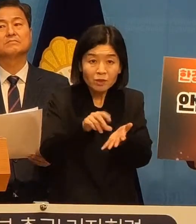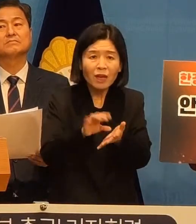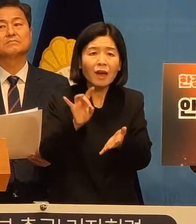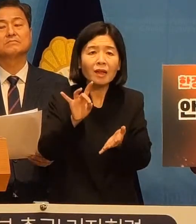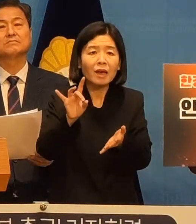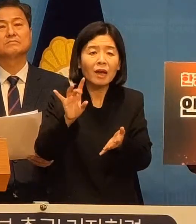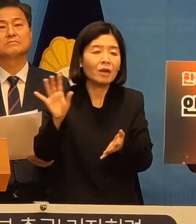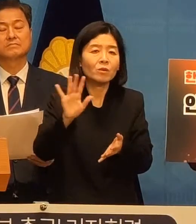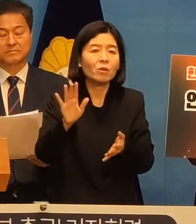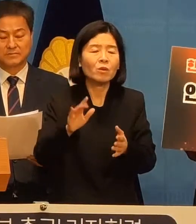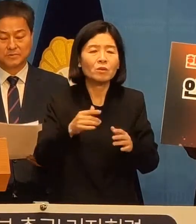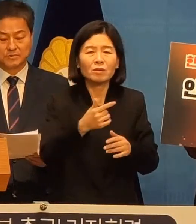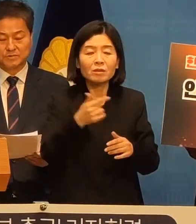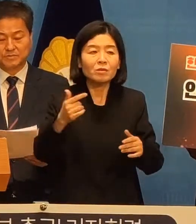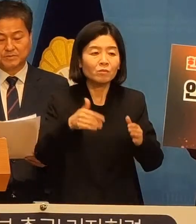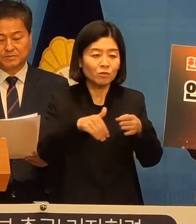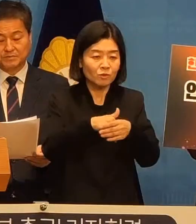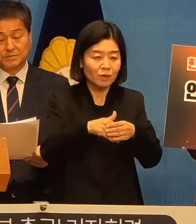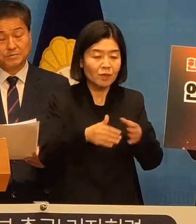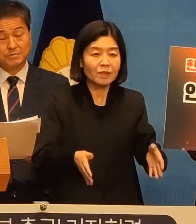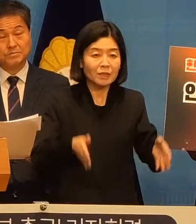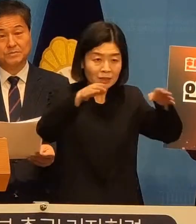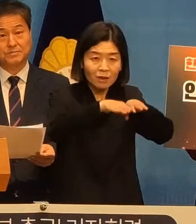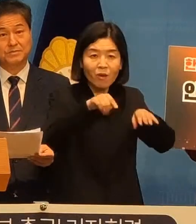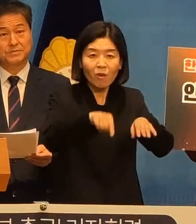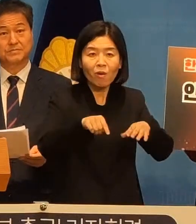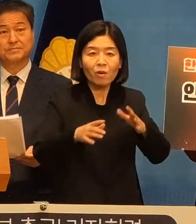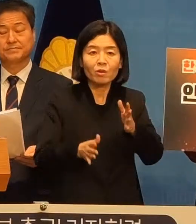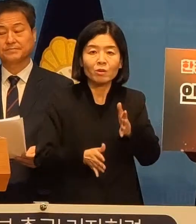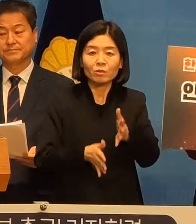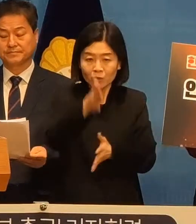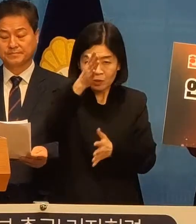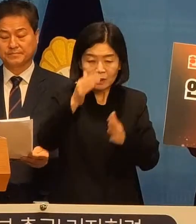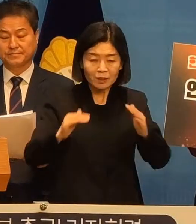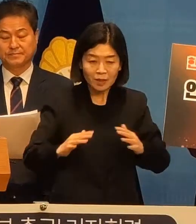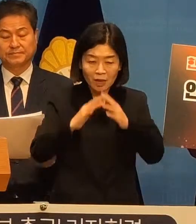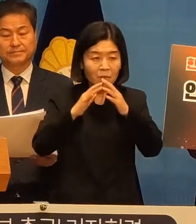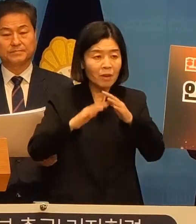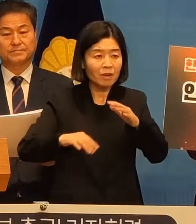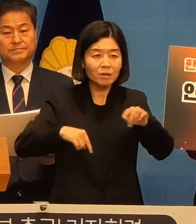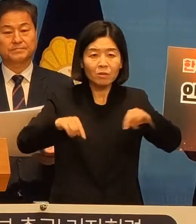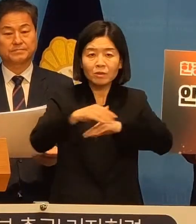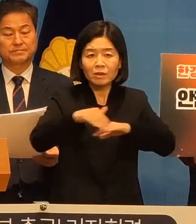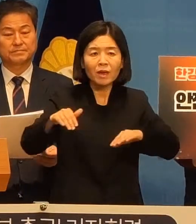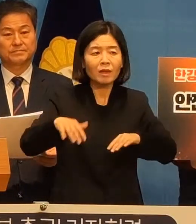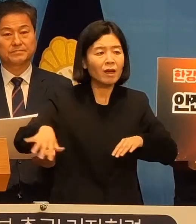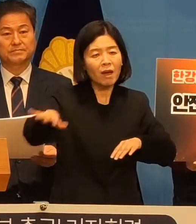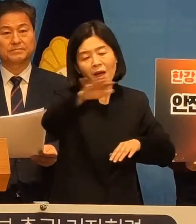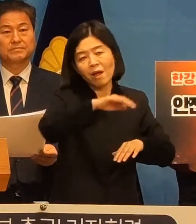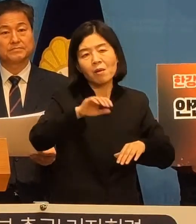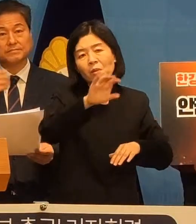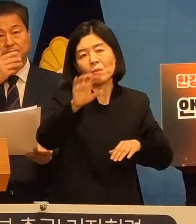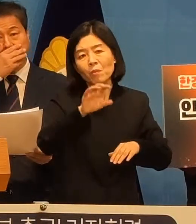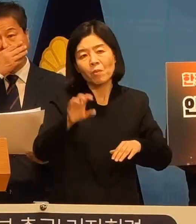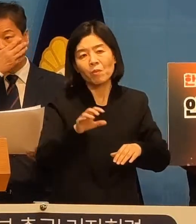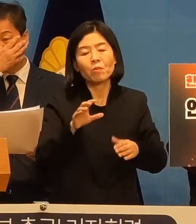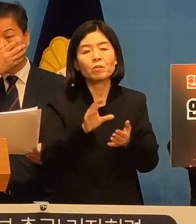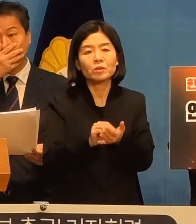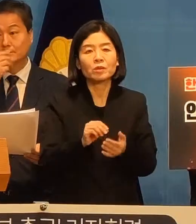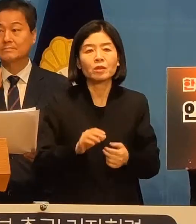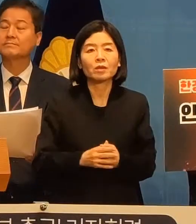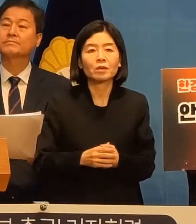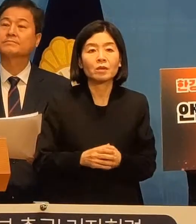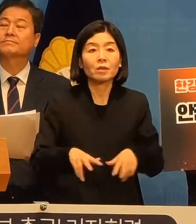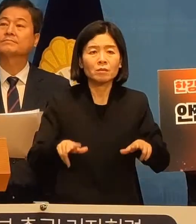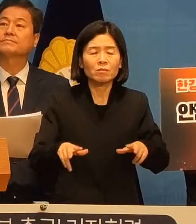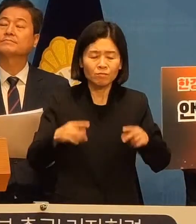대형 문화시설이나 어떤 도시개발, 교통정책의 전반에 반복되고 있다고 말할 수 있겠습니다. 이제 분명한 좀